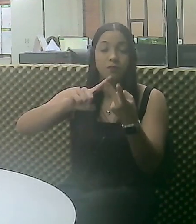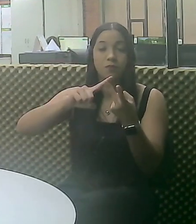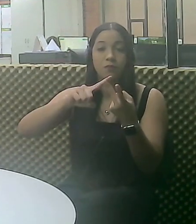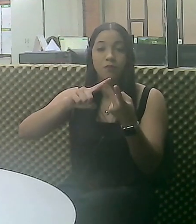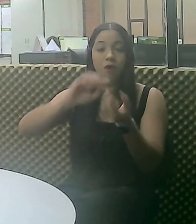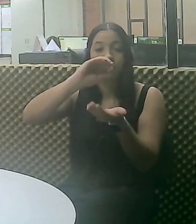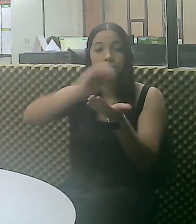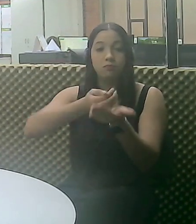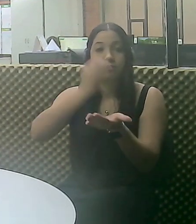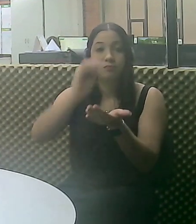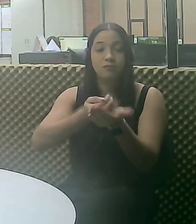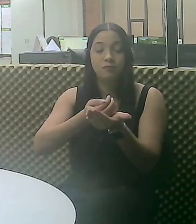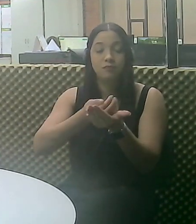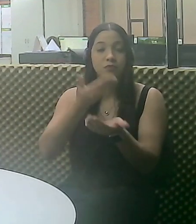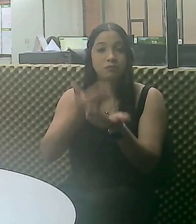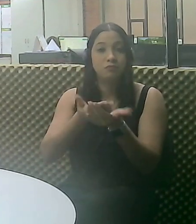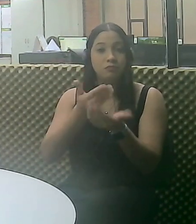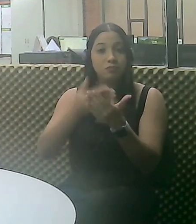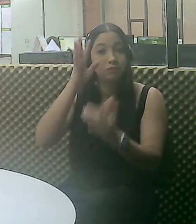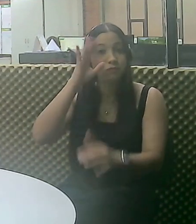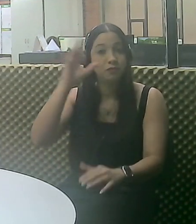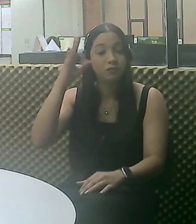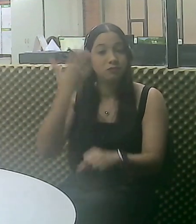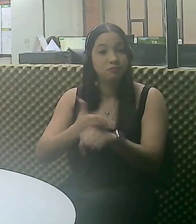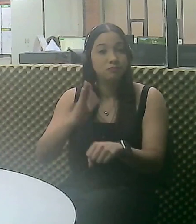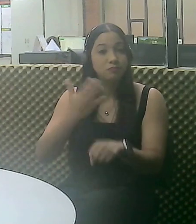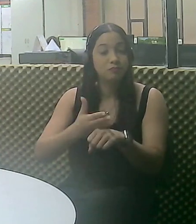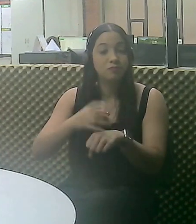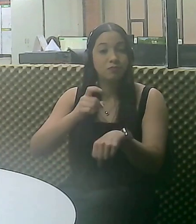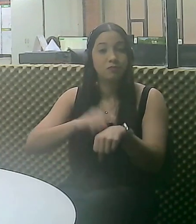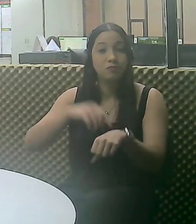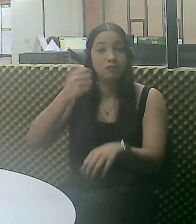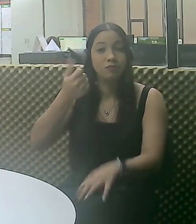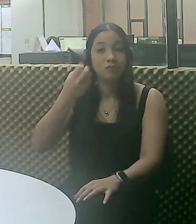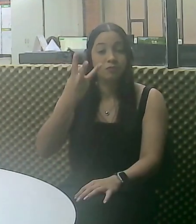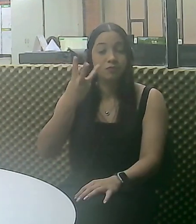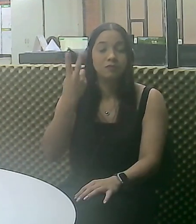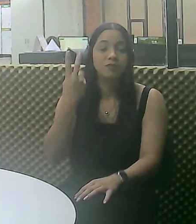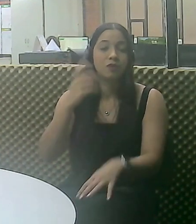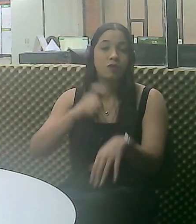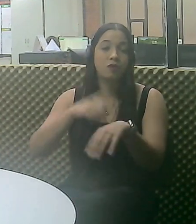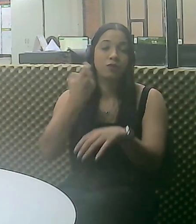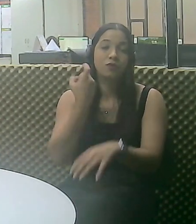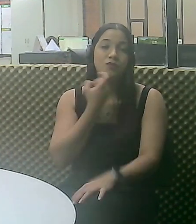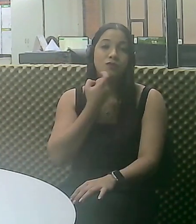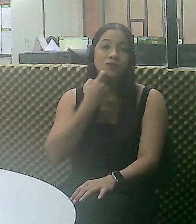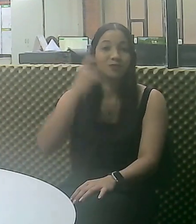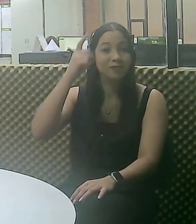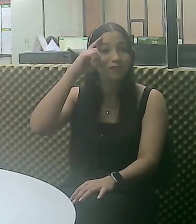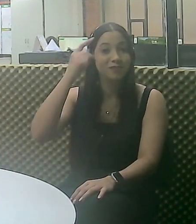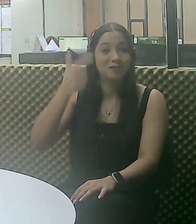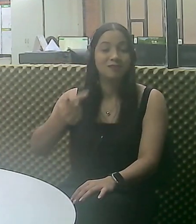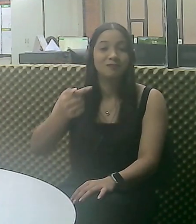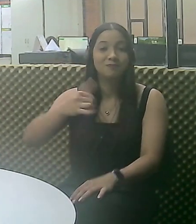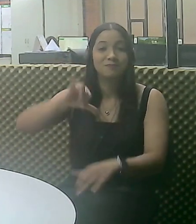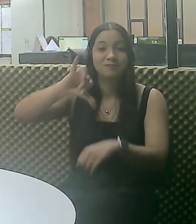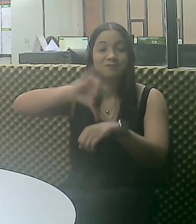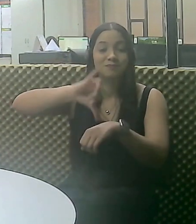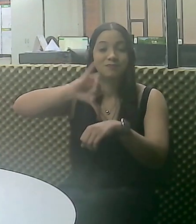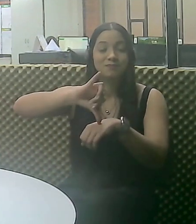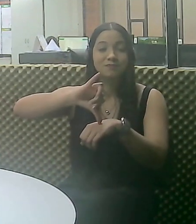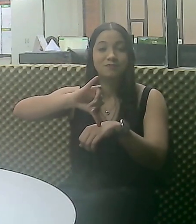com conteúdo teórico e prático, está marcada para as 13 horas desta sexta-feira, dia 7, na sede da